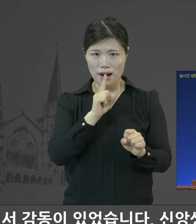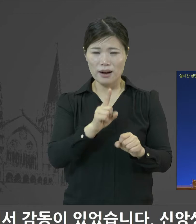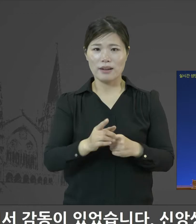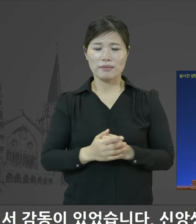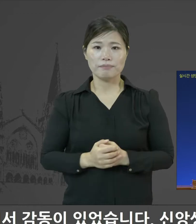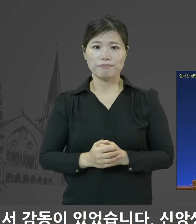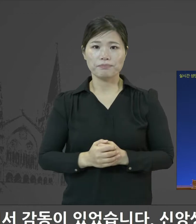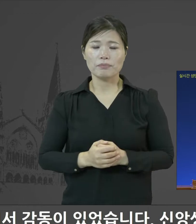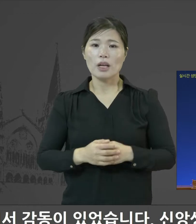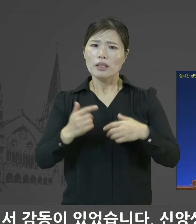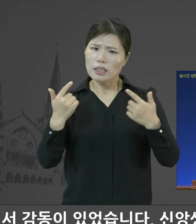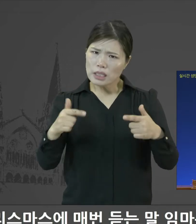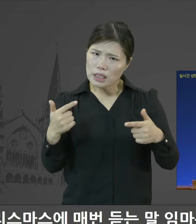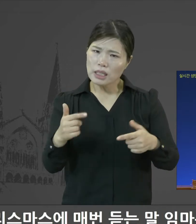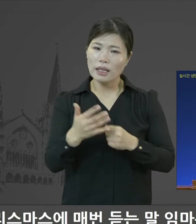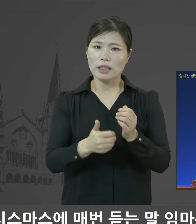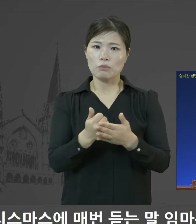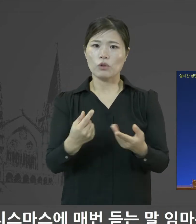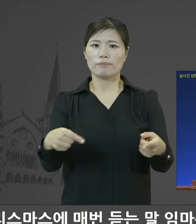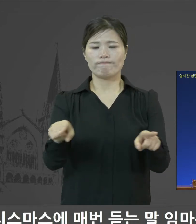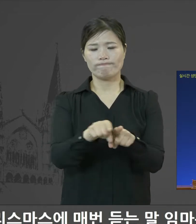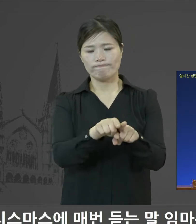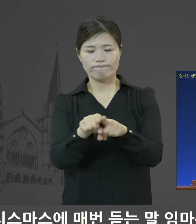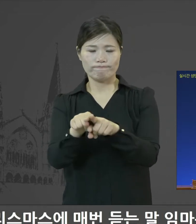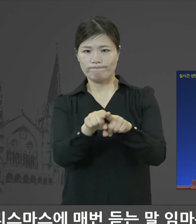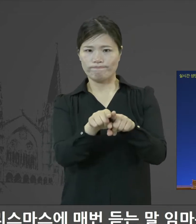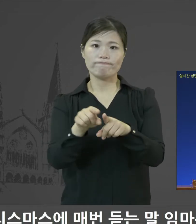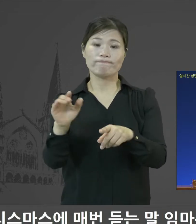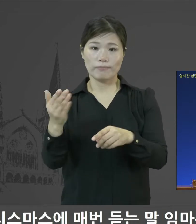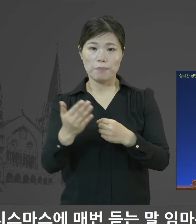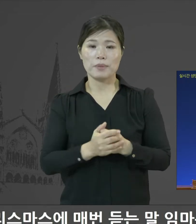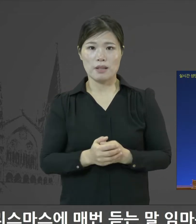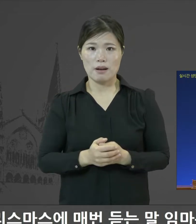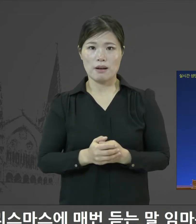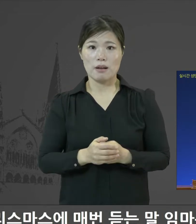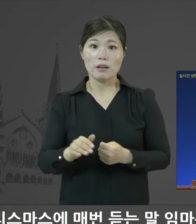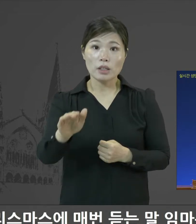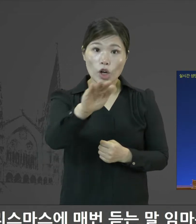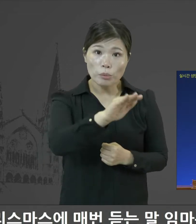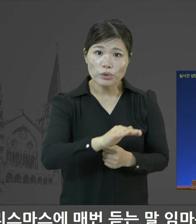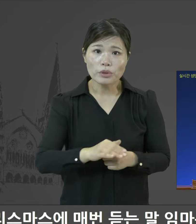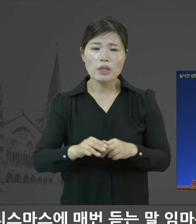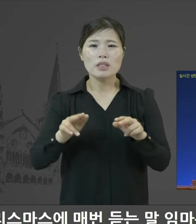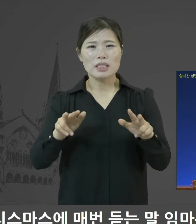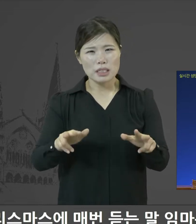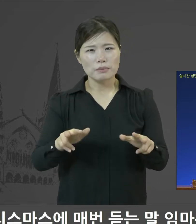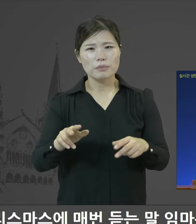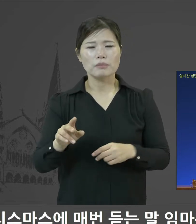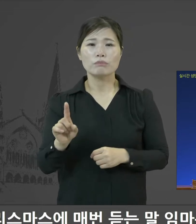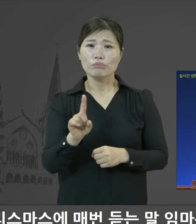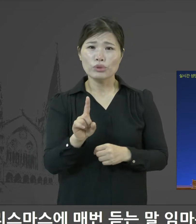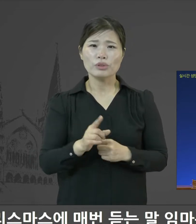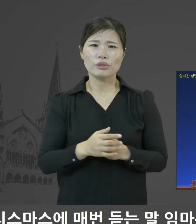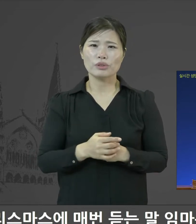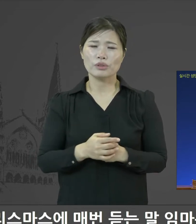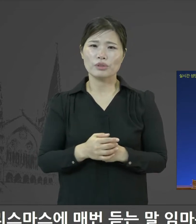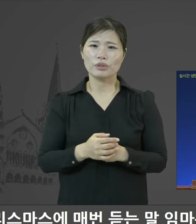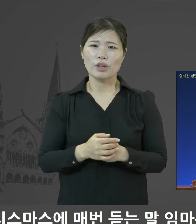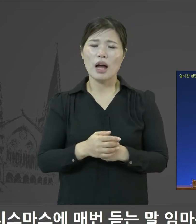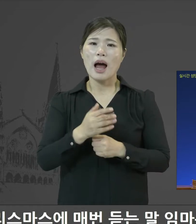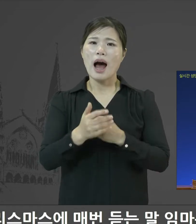늘 하나님과 동행할 수 있습니다. 여러분, 혹시 지금 어떤 이유에든지 간에